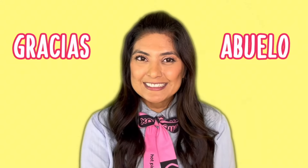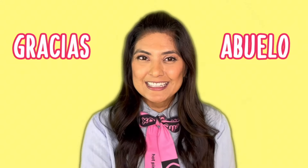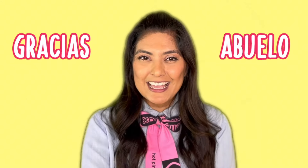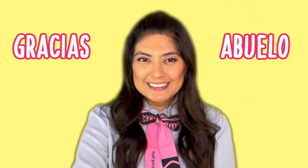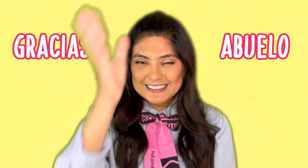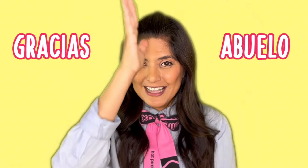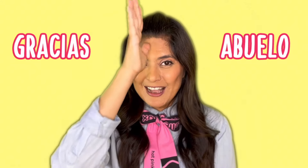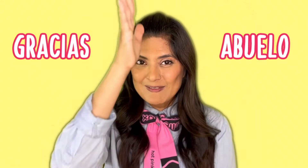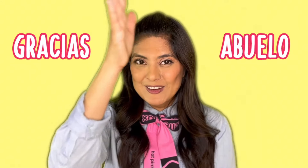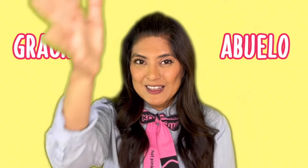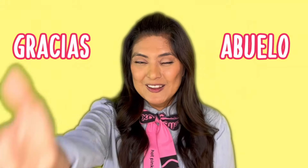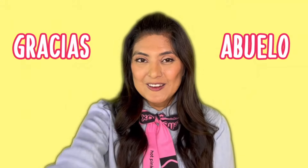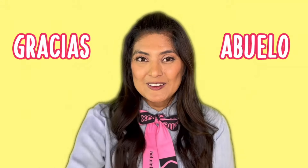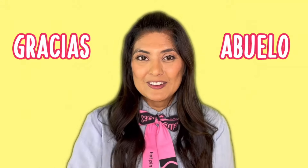Gracias, abuelo.